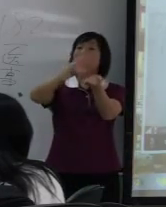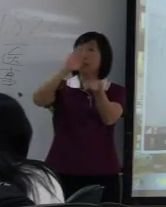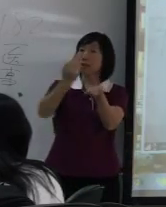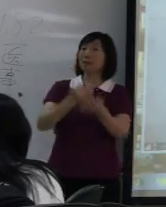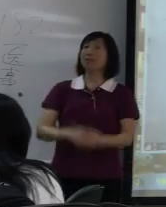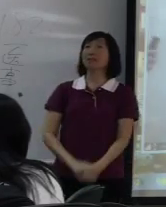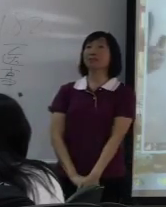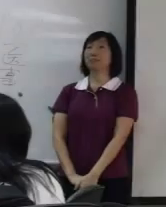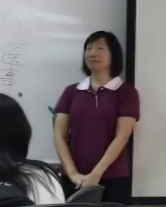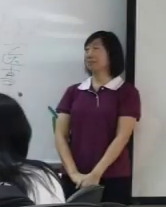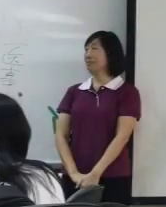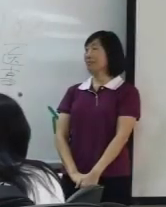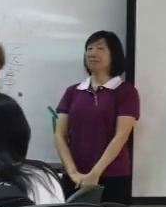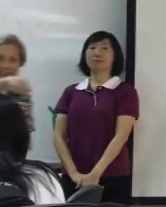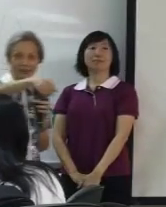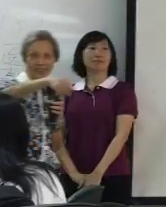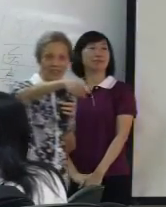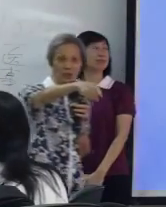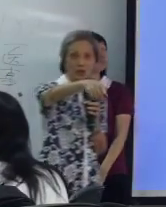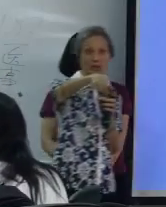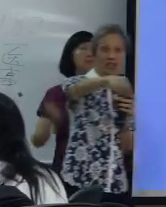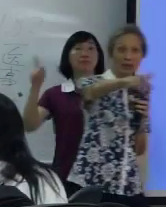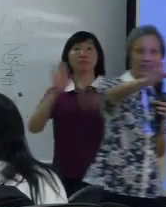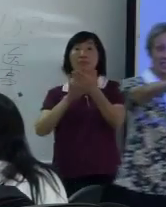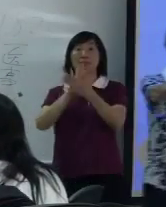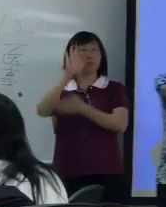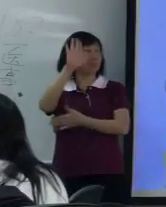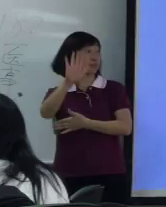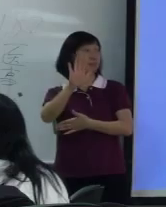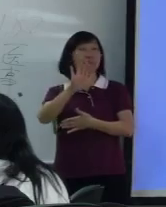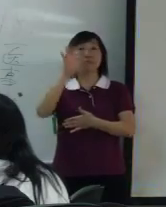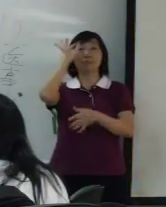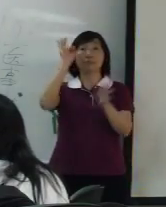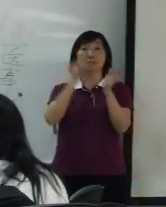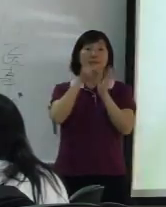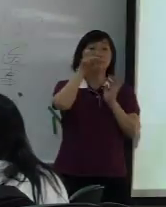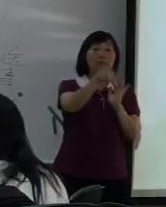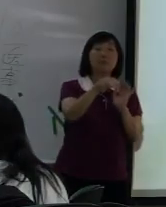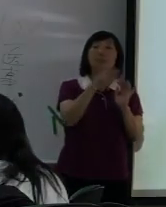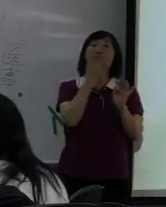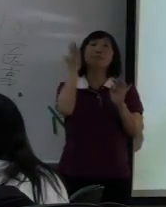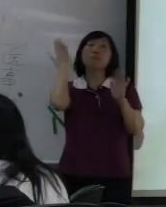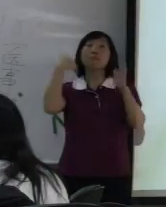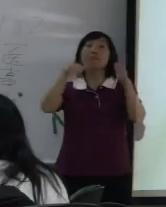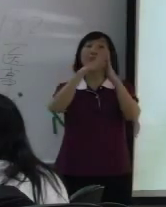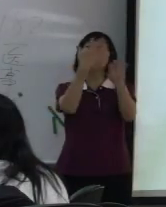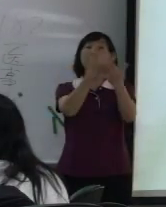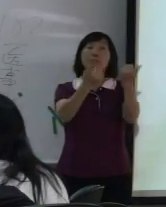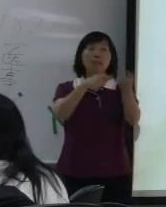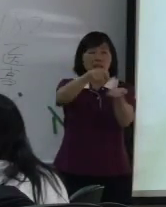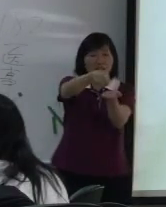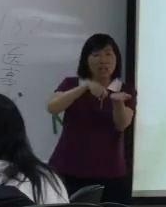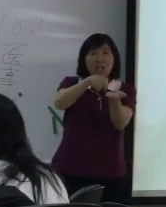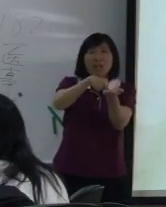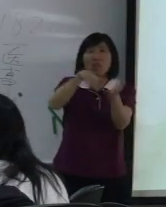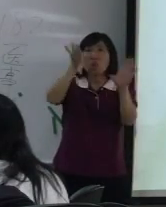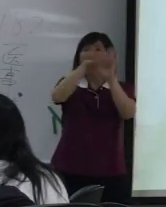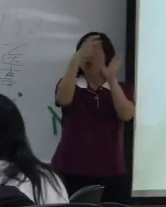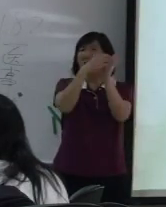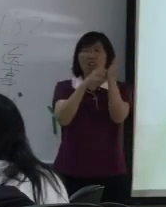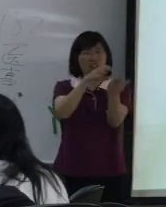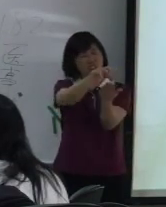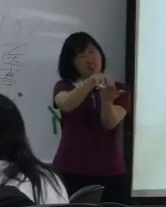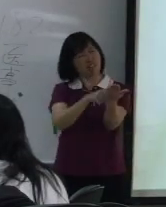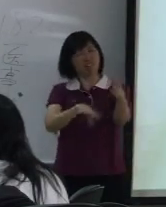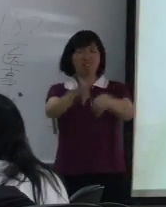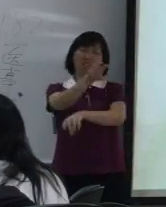他后来看到启聪学校那些学生 啊，写笔谈，